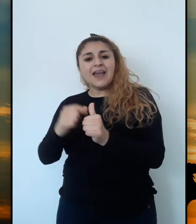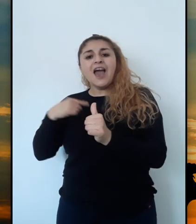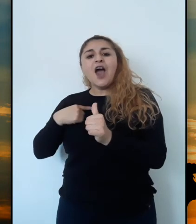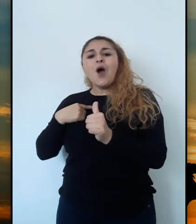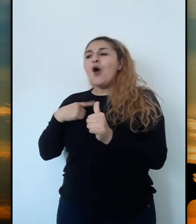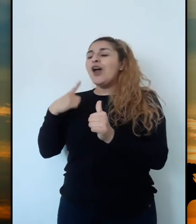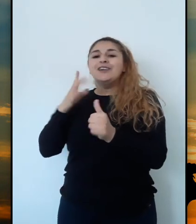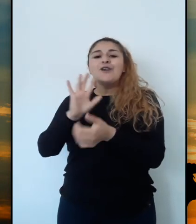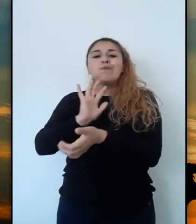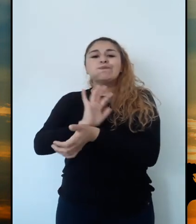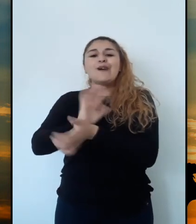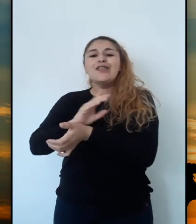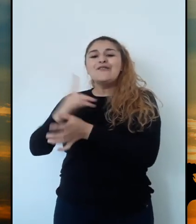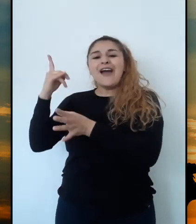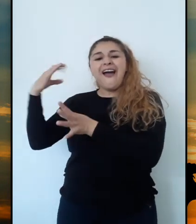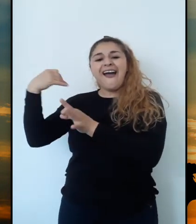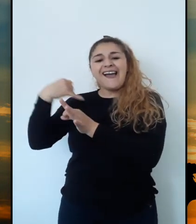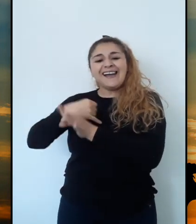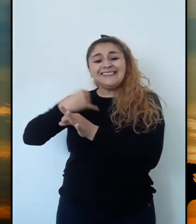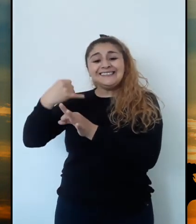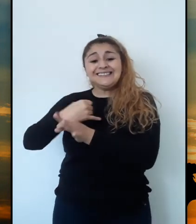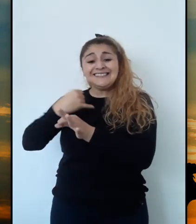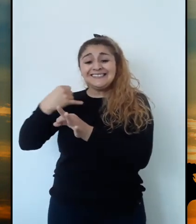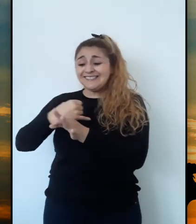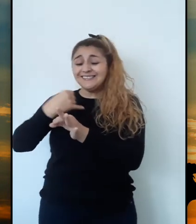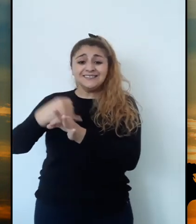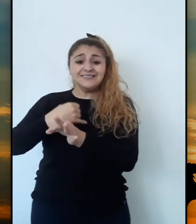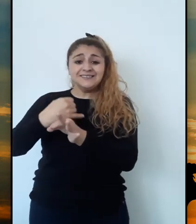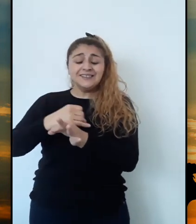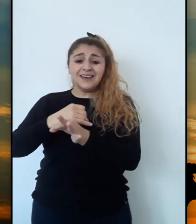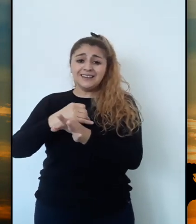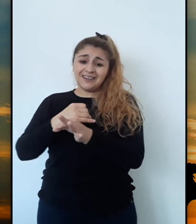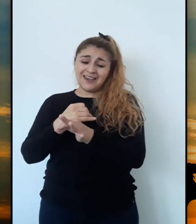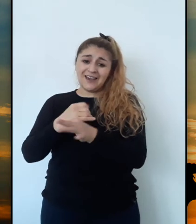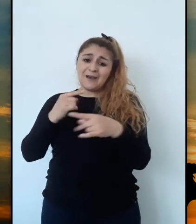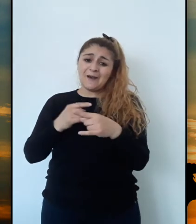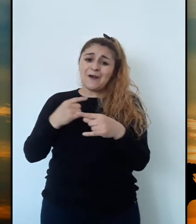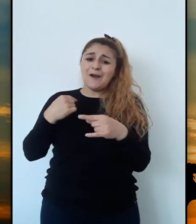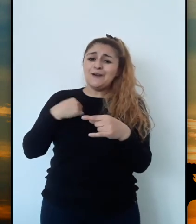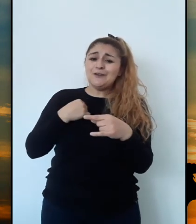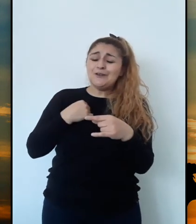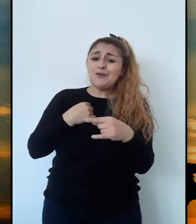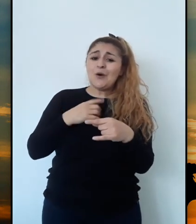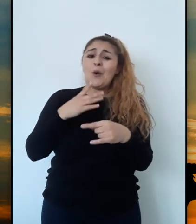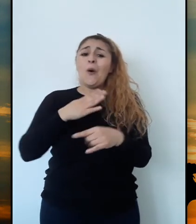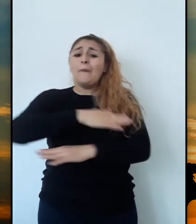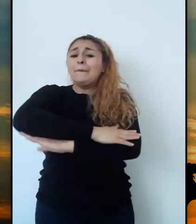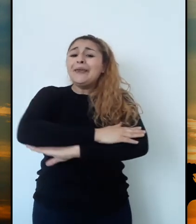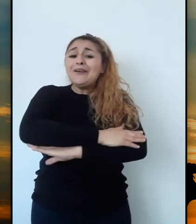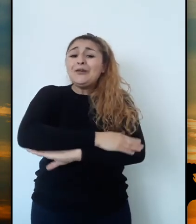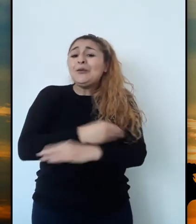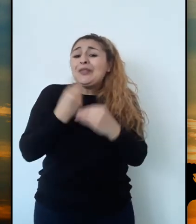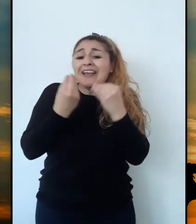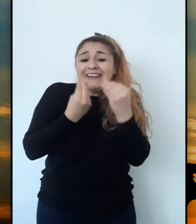actuar. Dieu va utiliser les choses qu'il a connues d'avance. Dios va a utilizar las